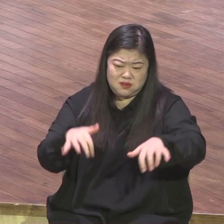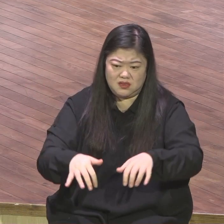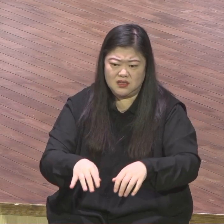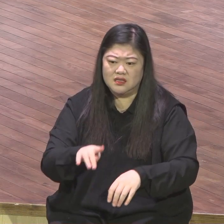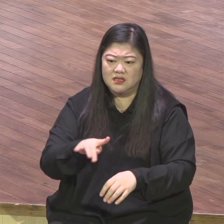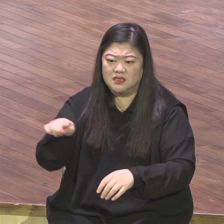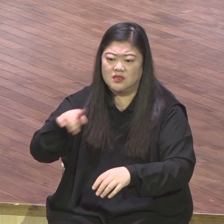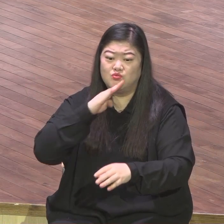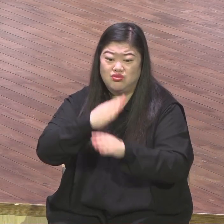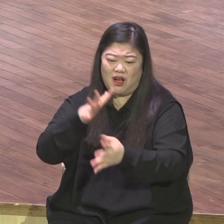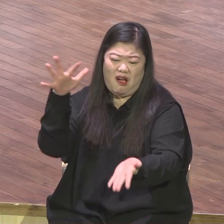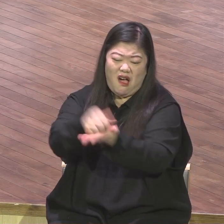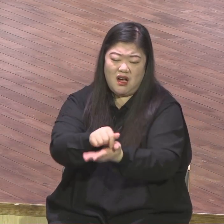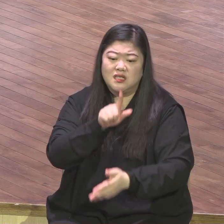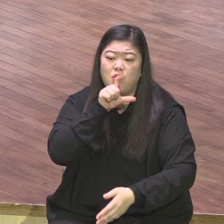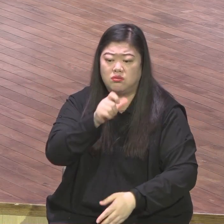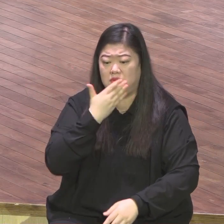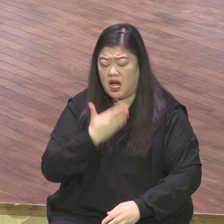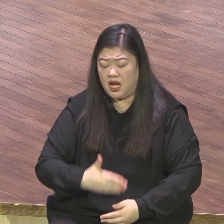여러분